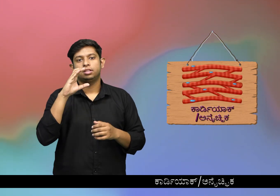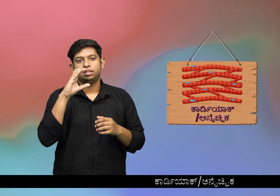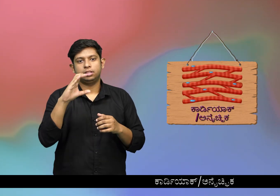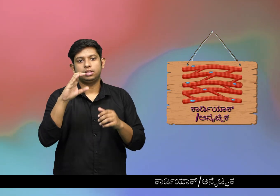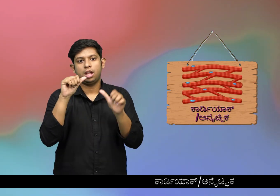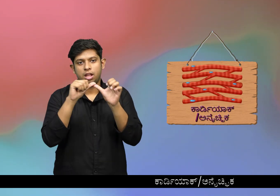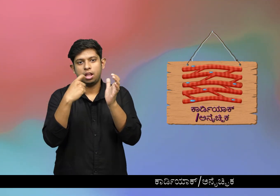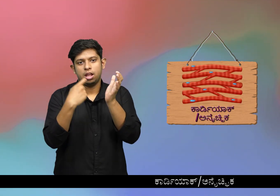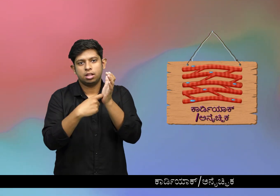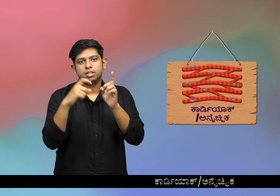ಕಾರ್ಡಿಯಾಕ್ ಅನೈಚ್ಛಿಕ.